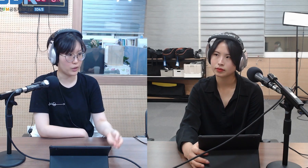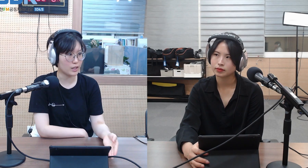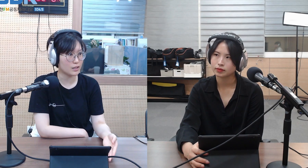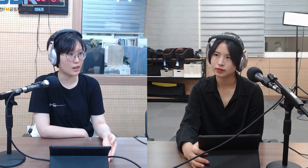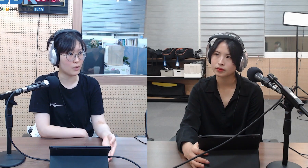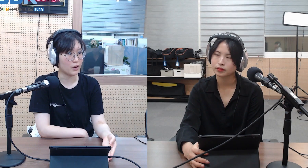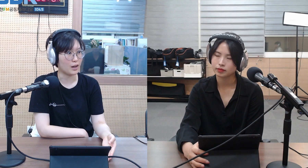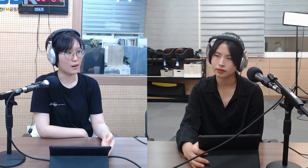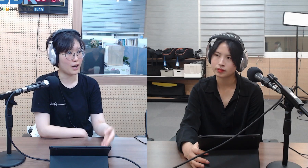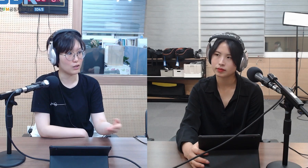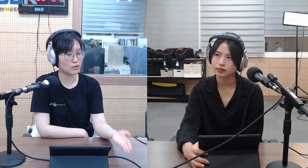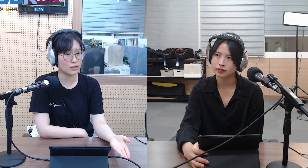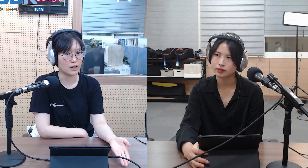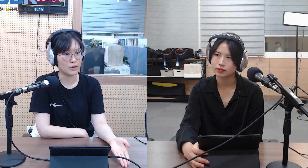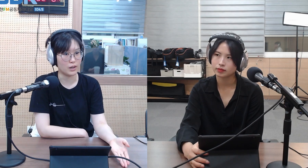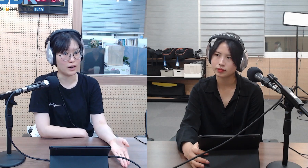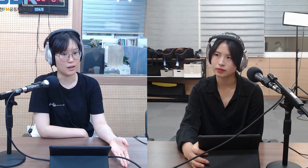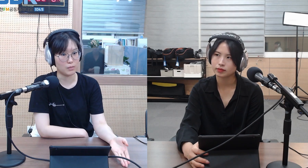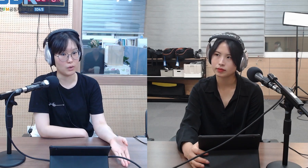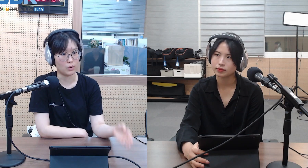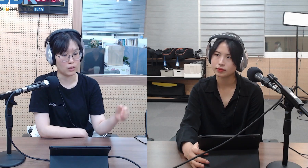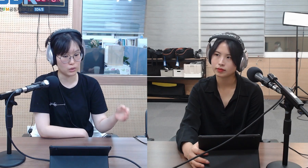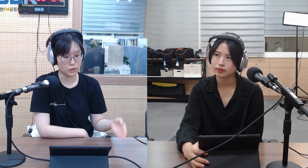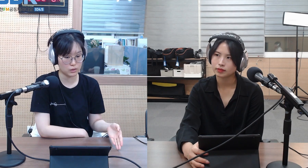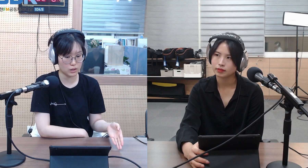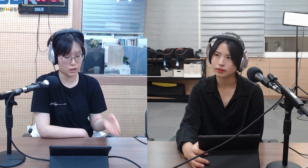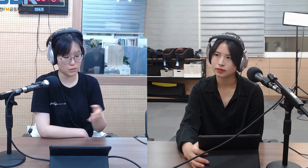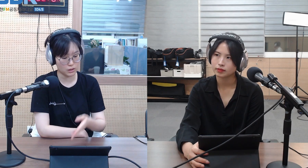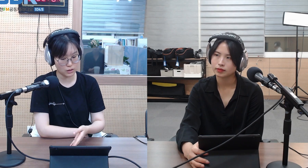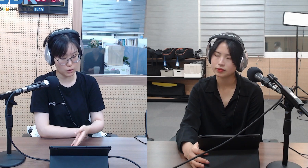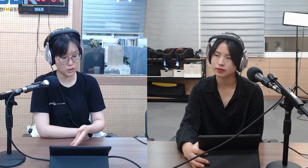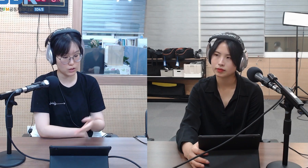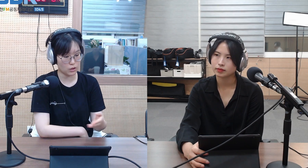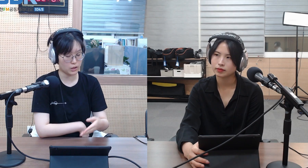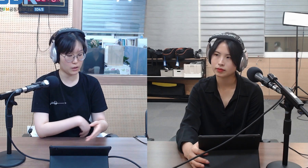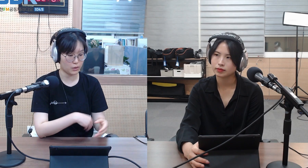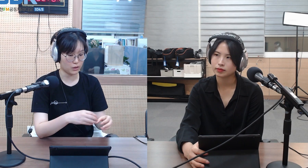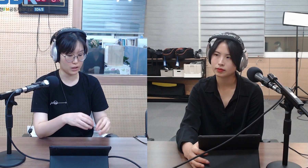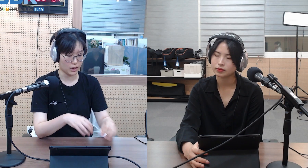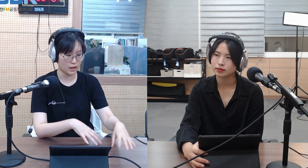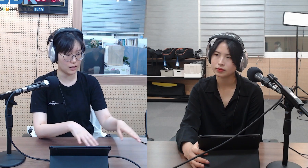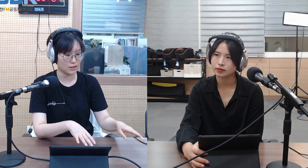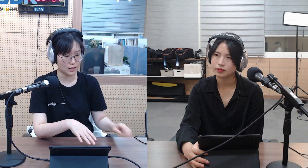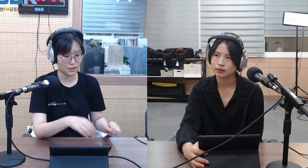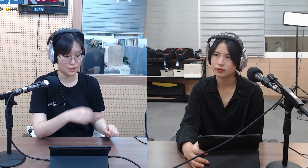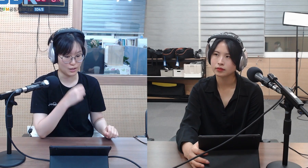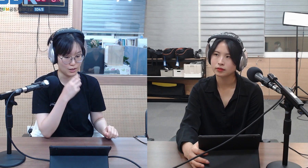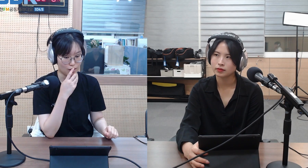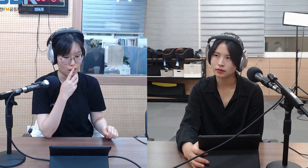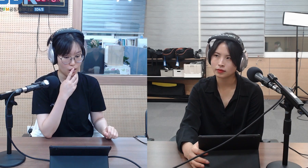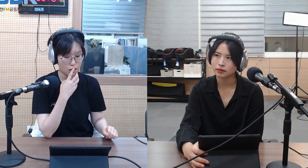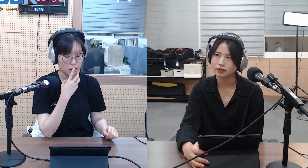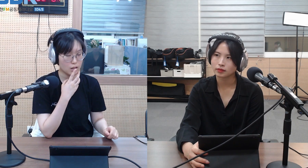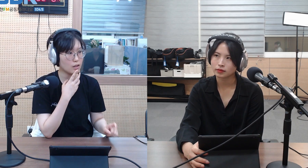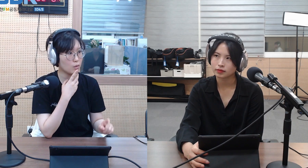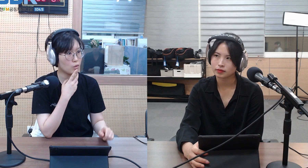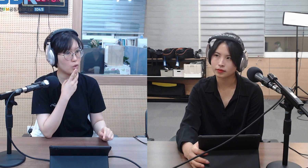연기를 할 거야, 가수를 할 거야, 뭐 어떤 사람들은 서비스업을 할 거야 이렇게 다양한 일자리들이 있는데